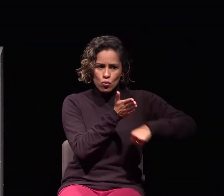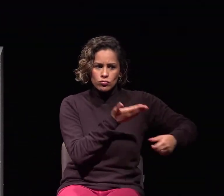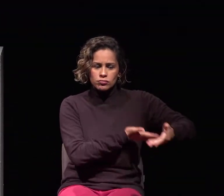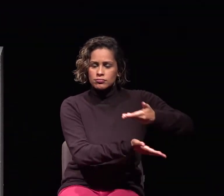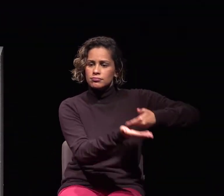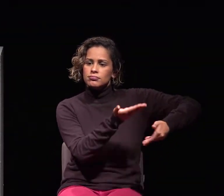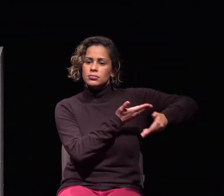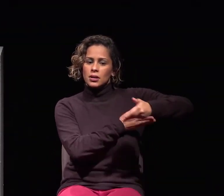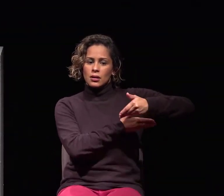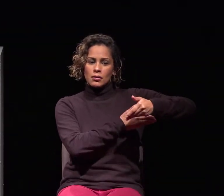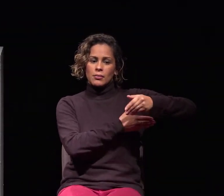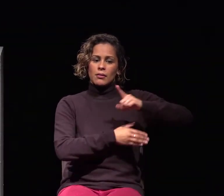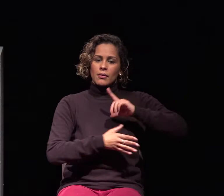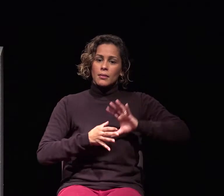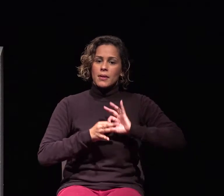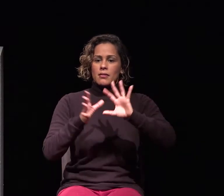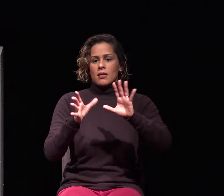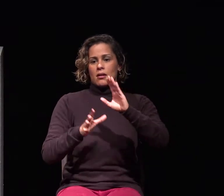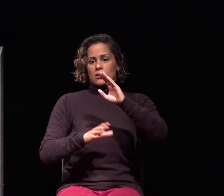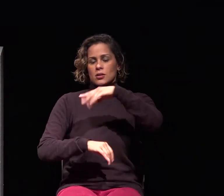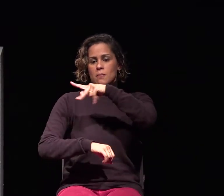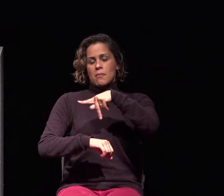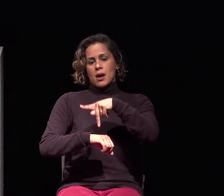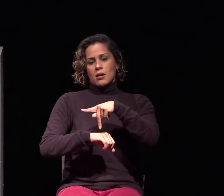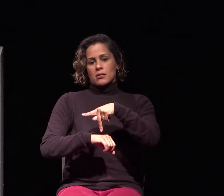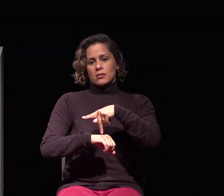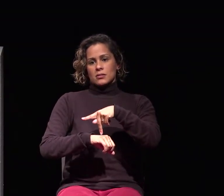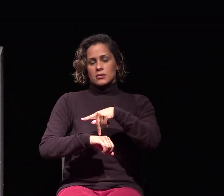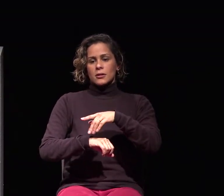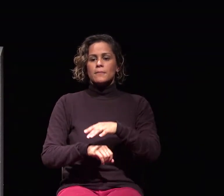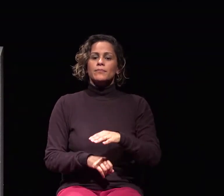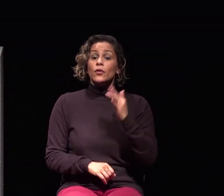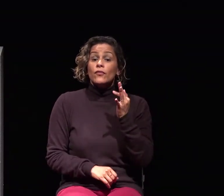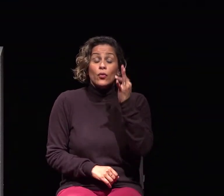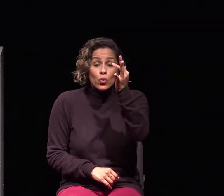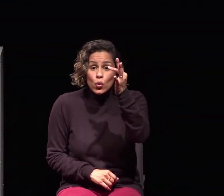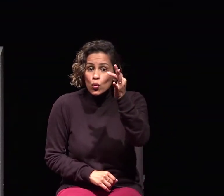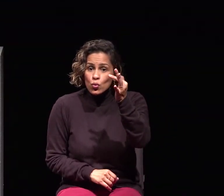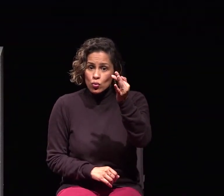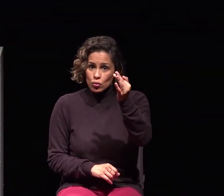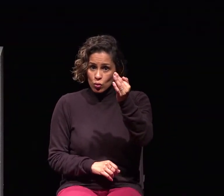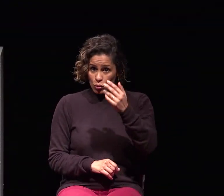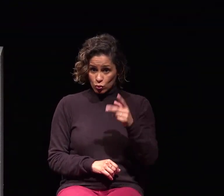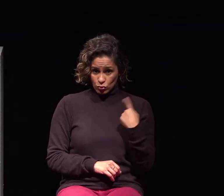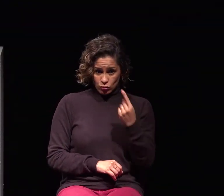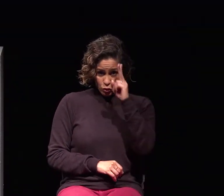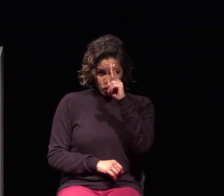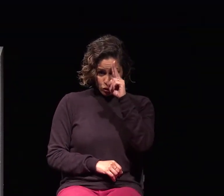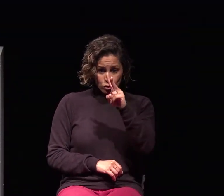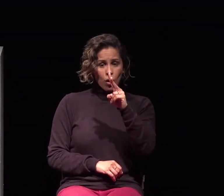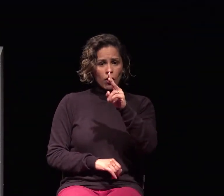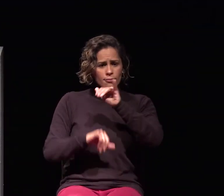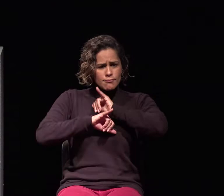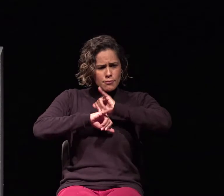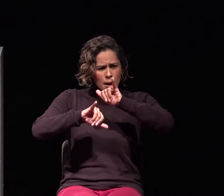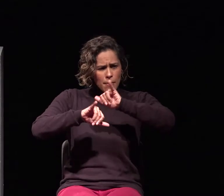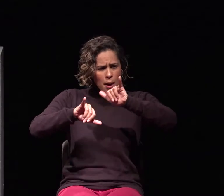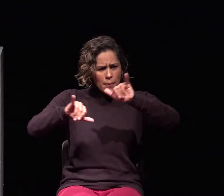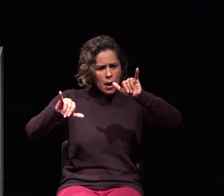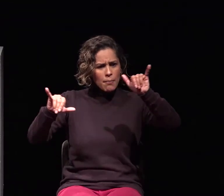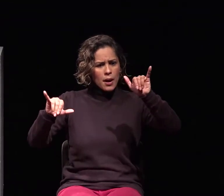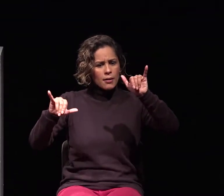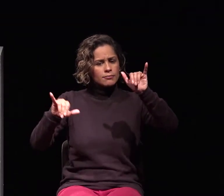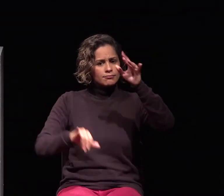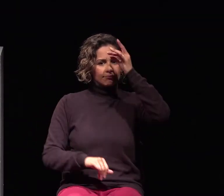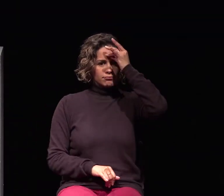fascista. No futuro, não se esqueça de contar a nossa história. Eu acho tão bonito isso que ela fala, sabe? Eu